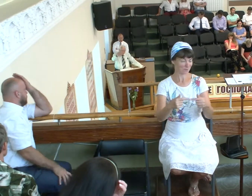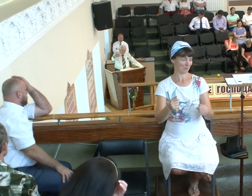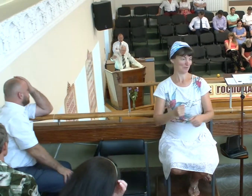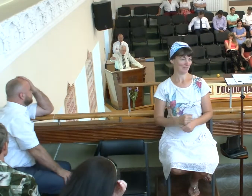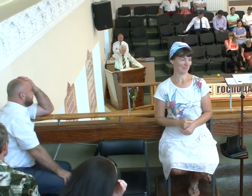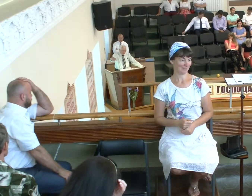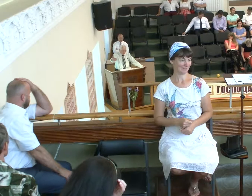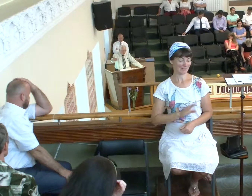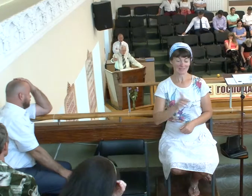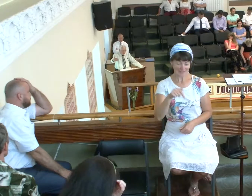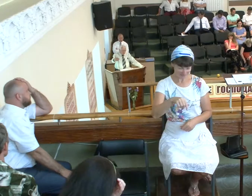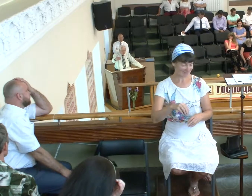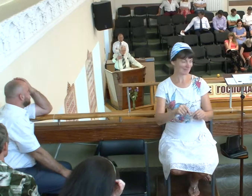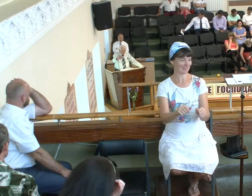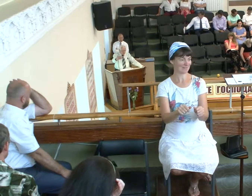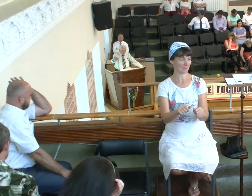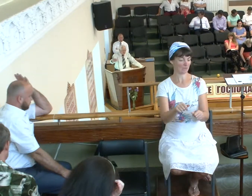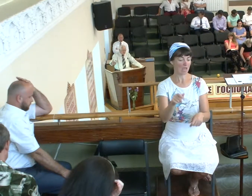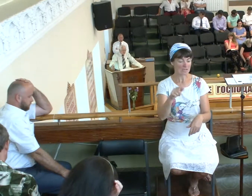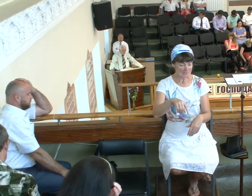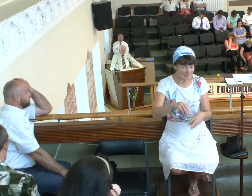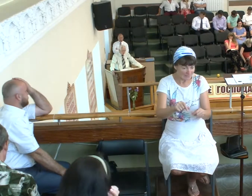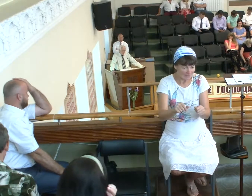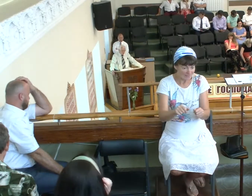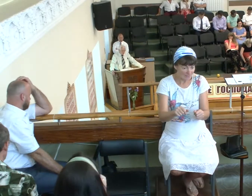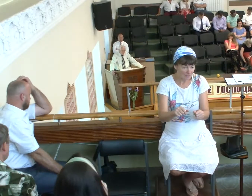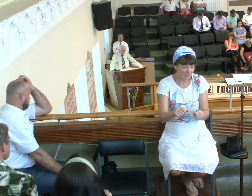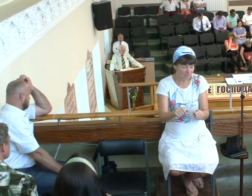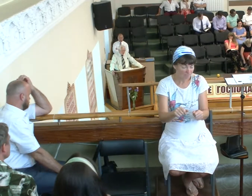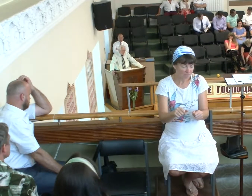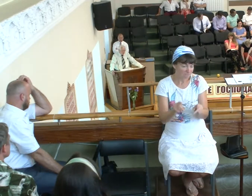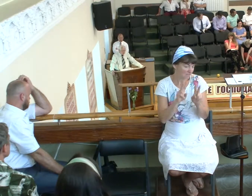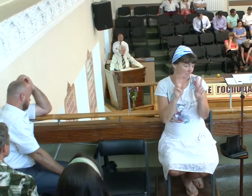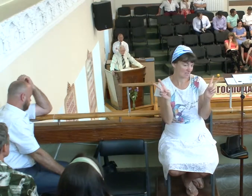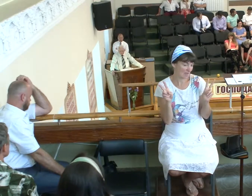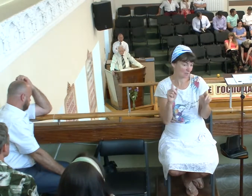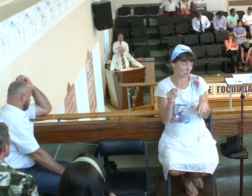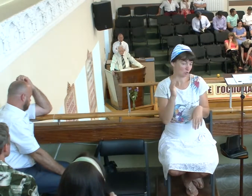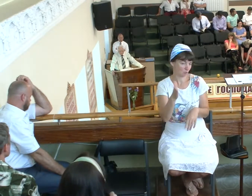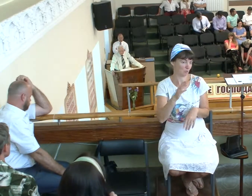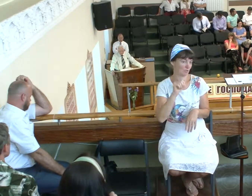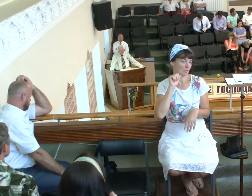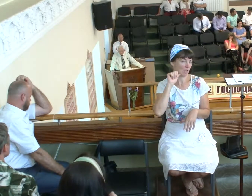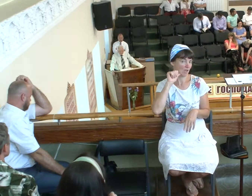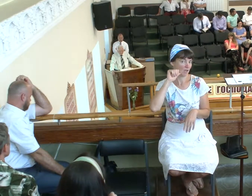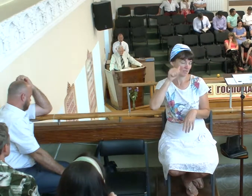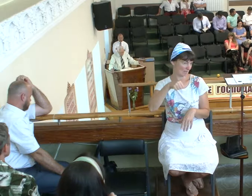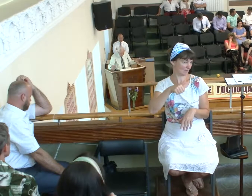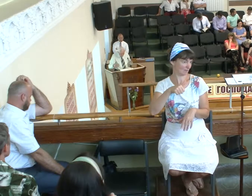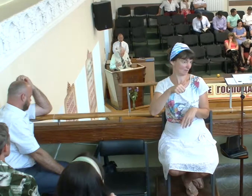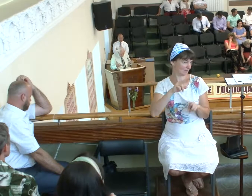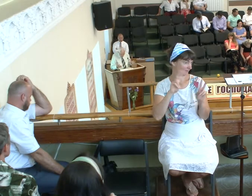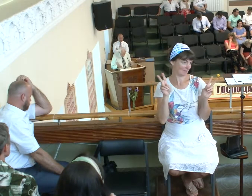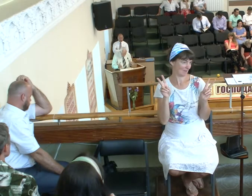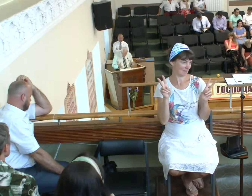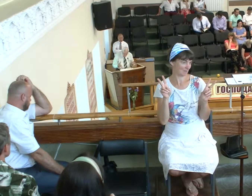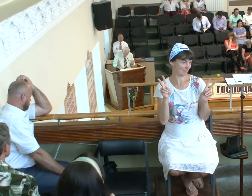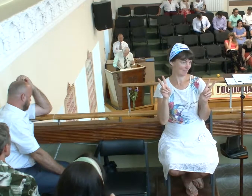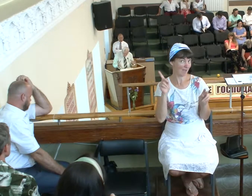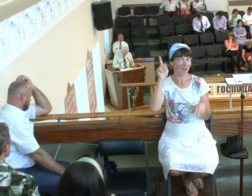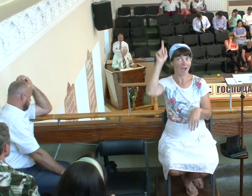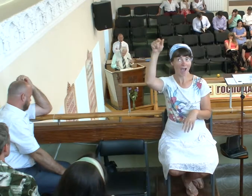Не здесь, на земле. Здесь мы часто не знаем, друзья, что нас ожидает. Здесь мы не знаем